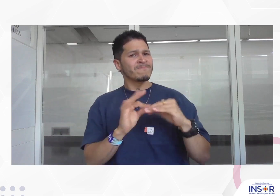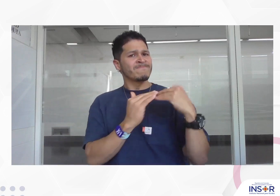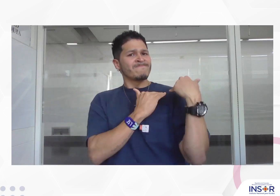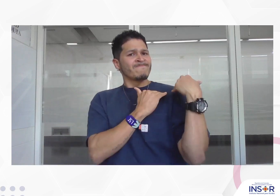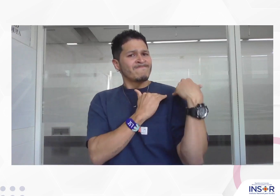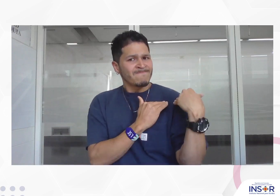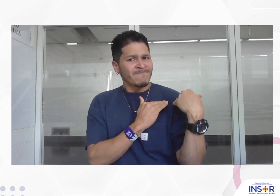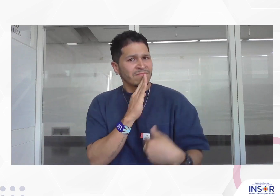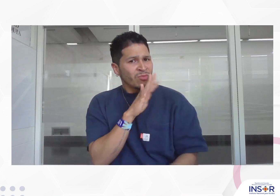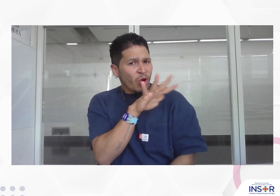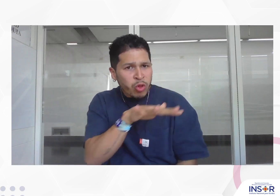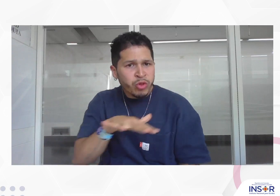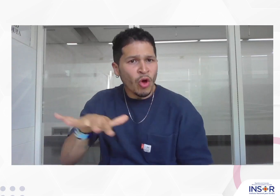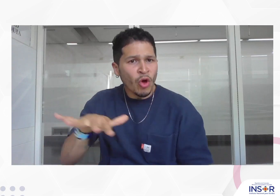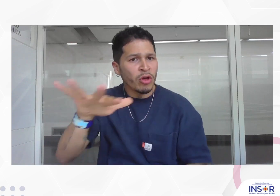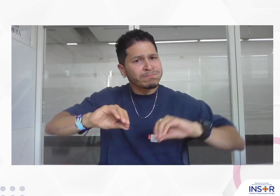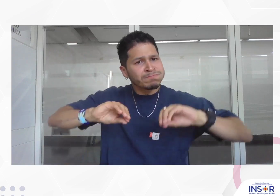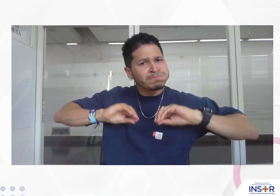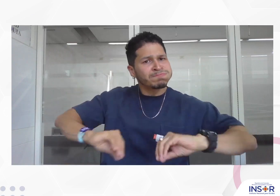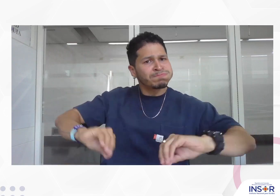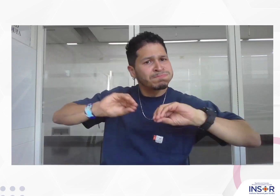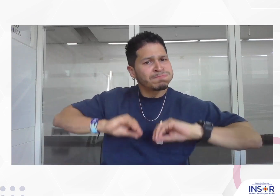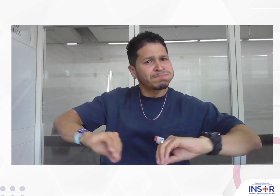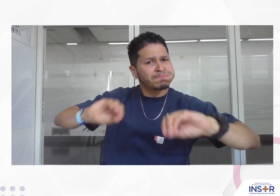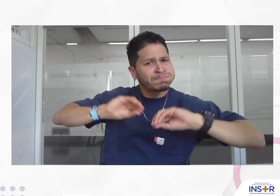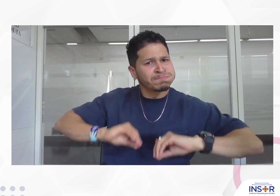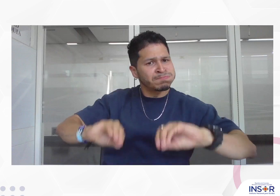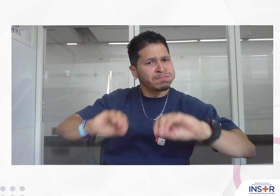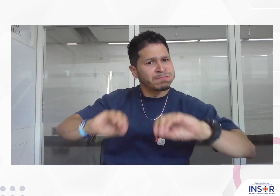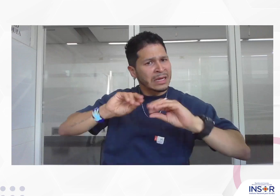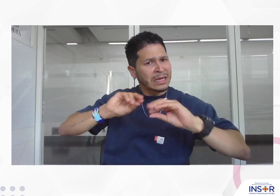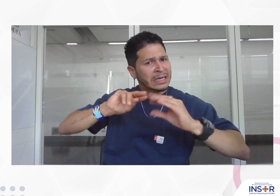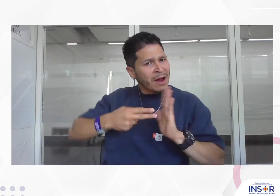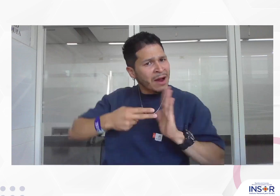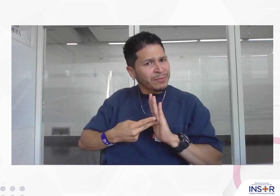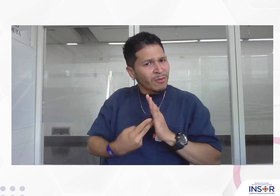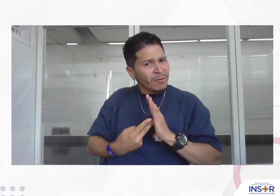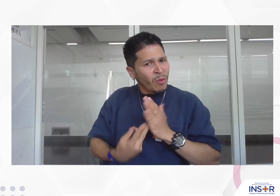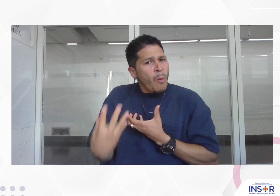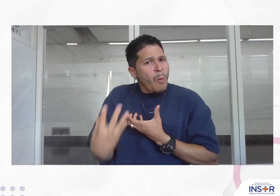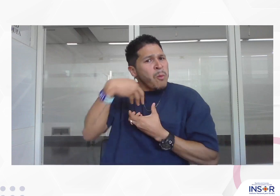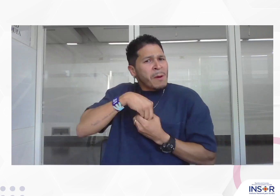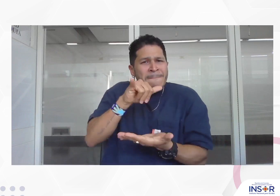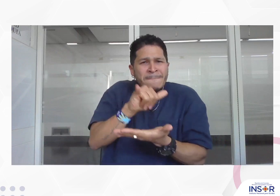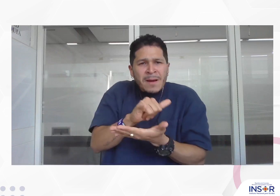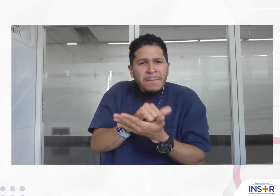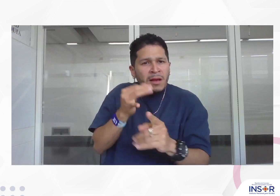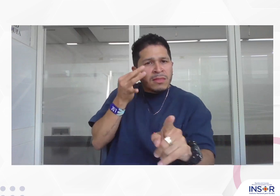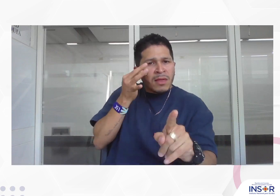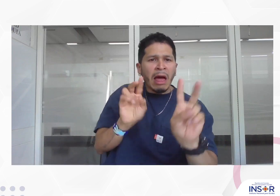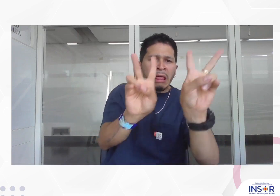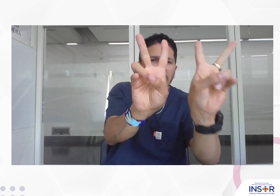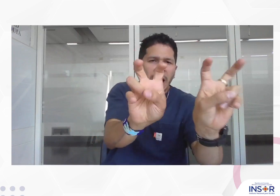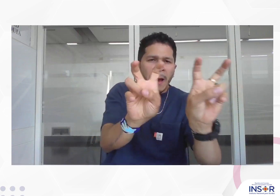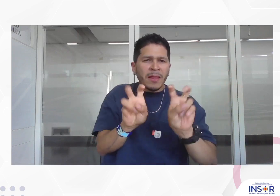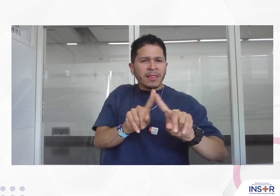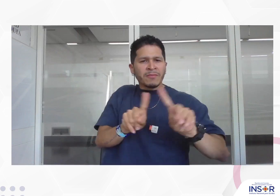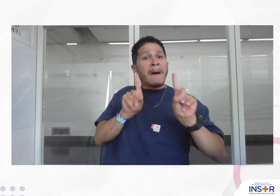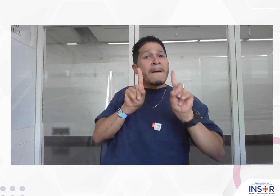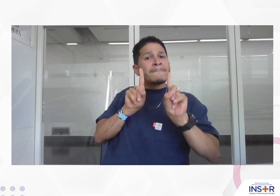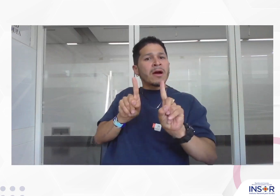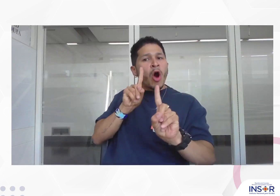de señas mundiales, entonces hay un estatus y tiene que trabajarse por ese estatus de la lengua de señas en los